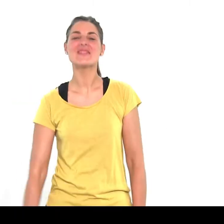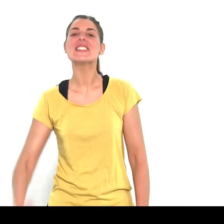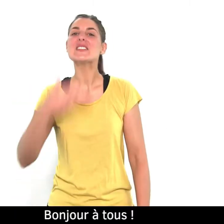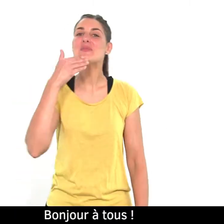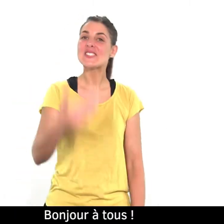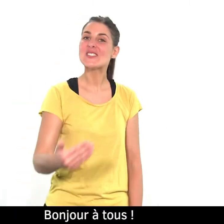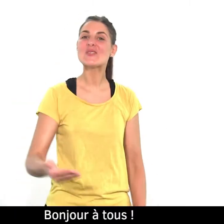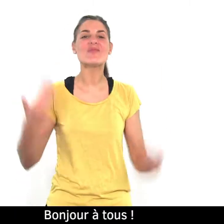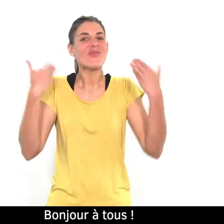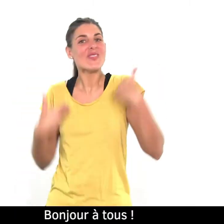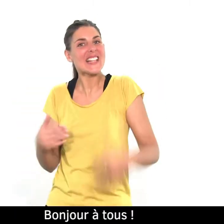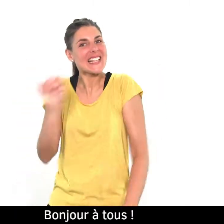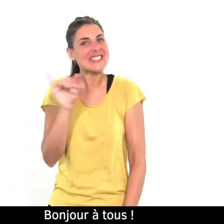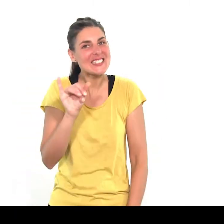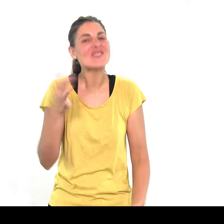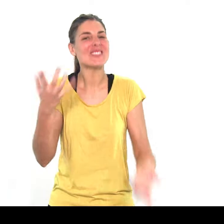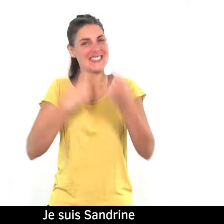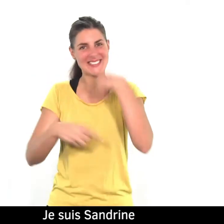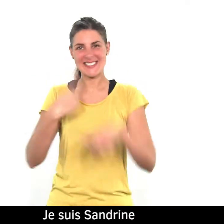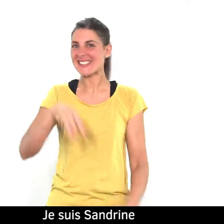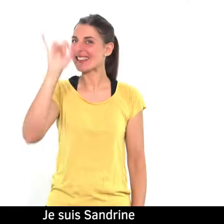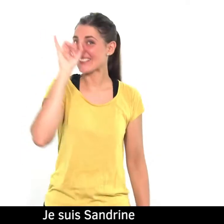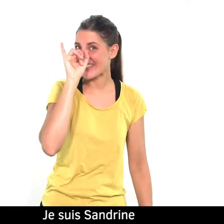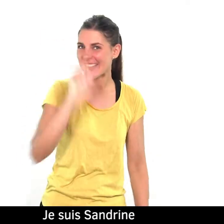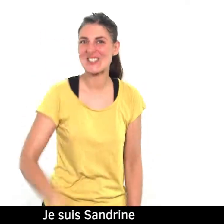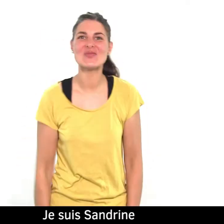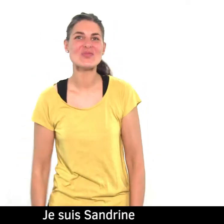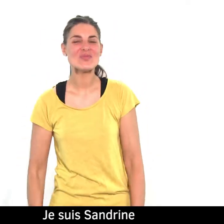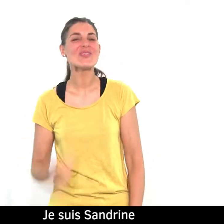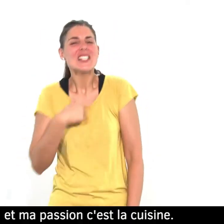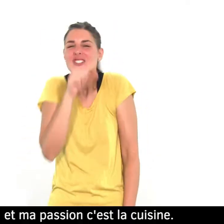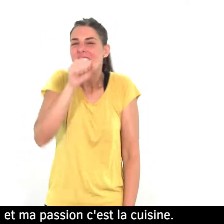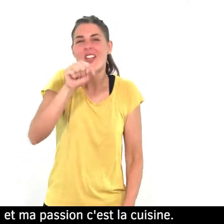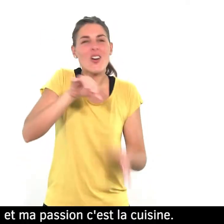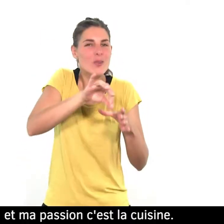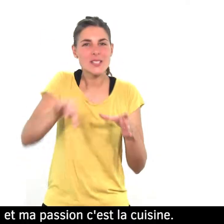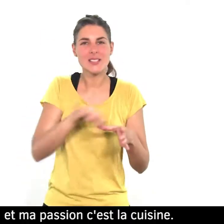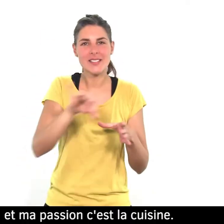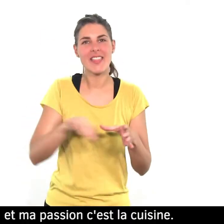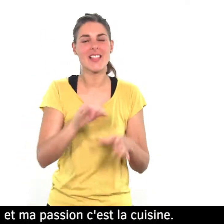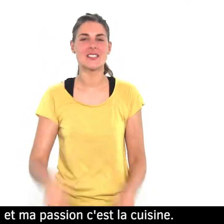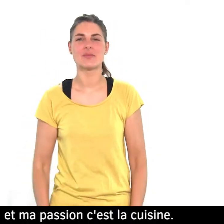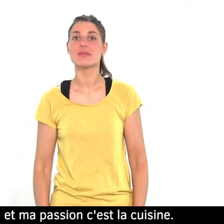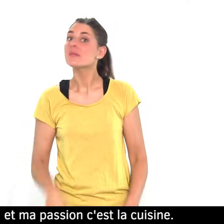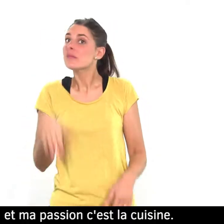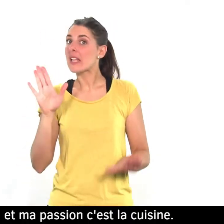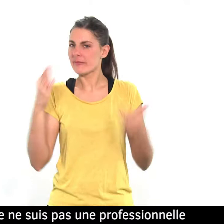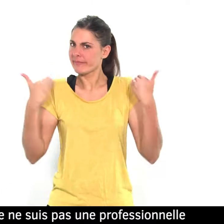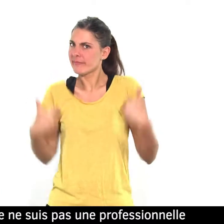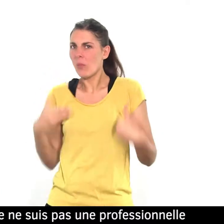bonjour à tous je suis sandrine et ma passion c'est la cuisine je ne